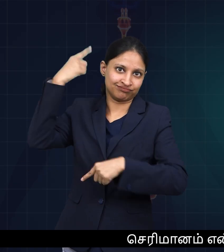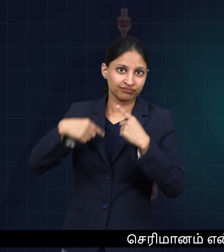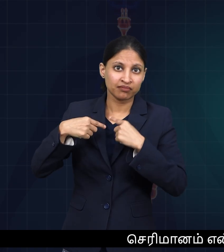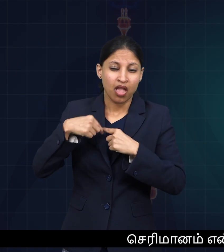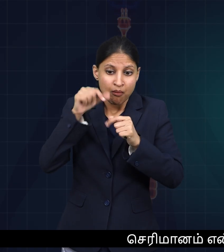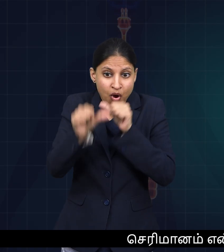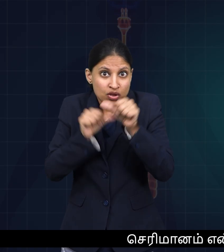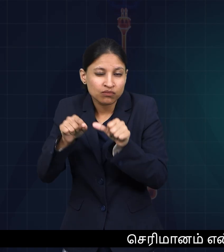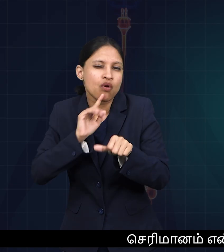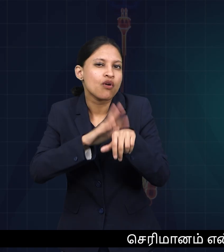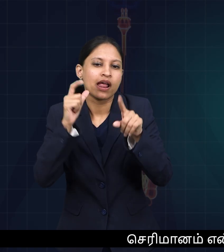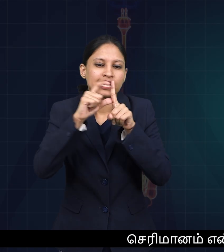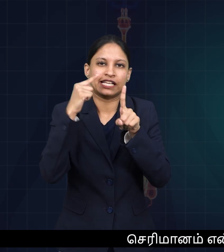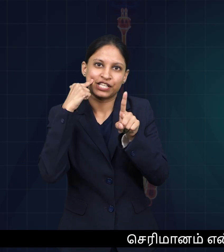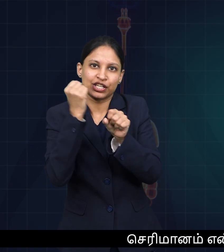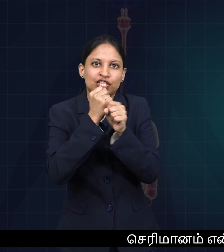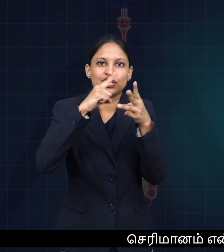என்று அழைக்கப்படுகிறது.